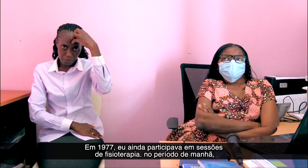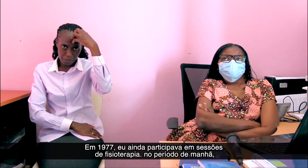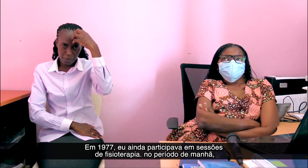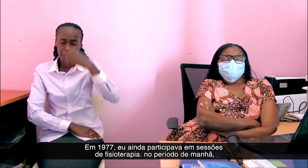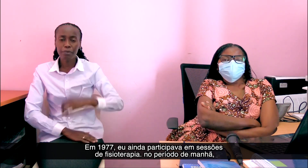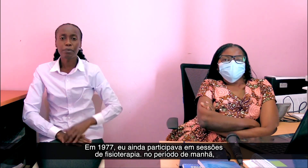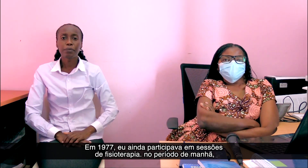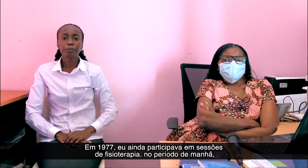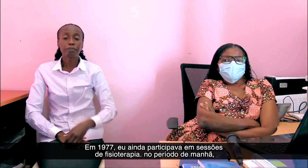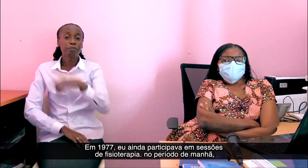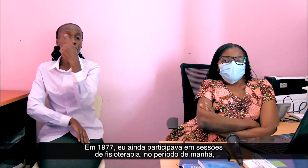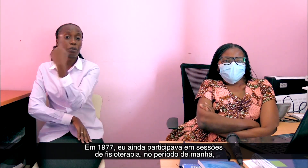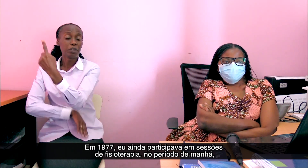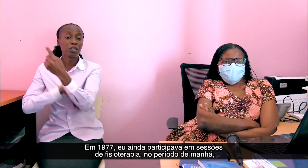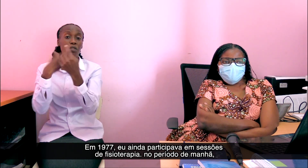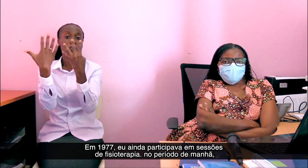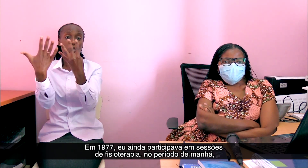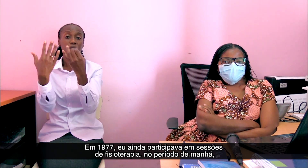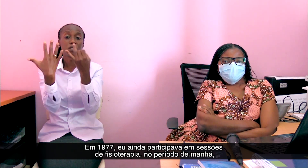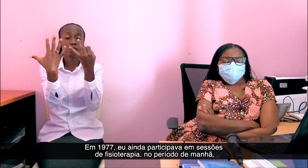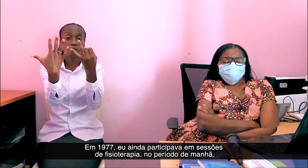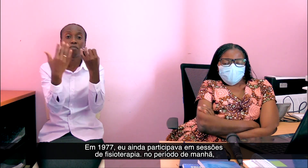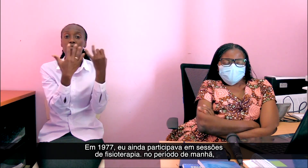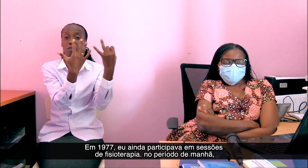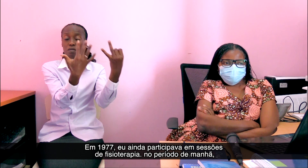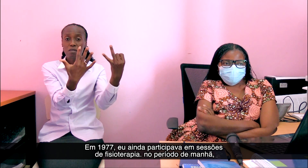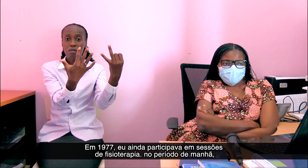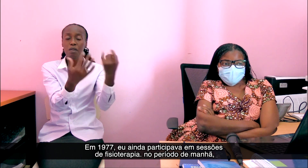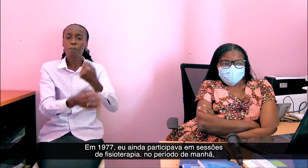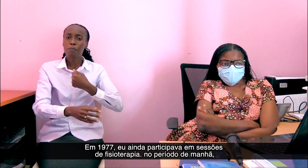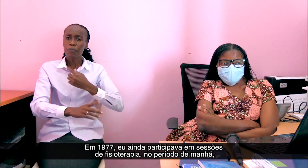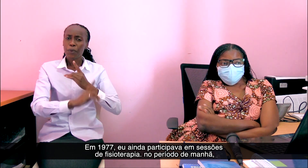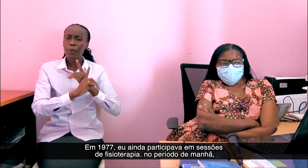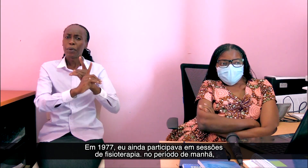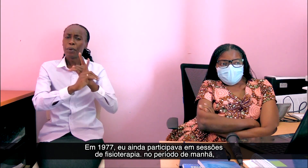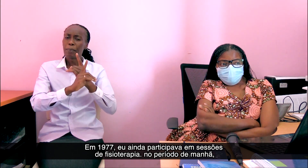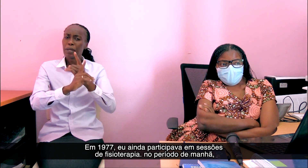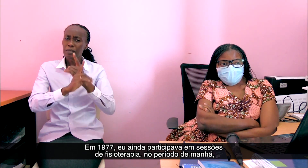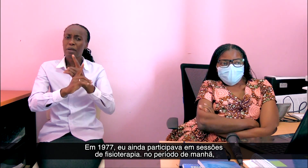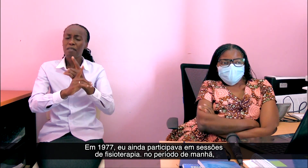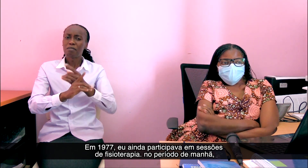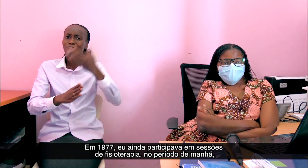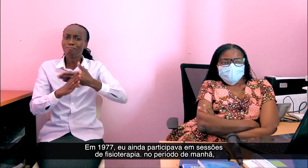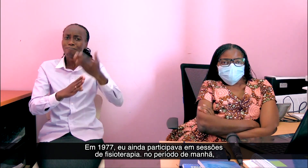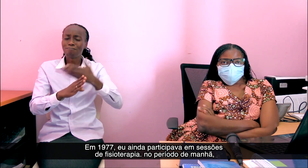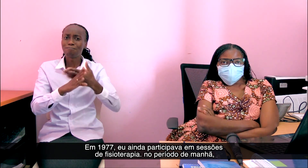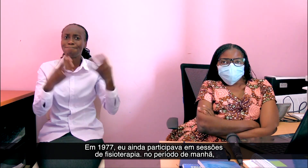No ano de 1977, eu ainda participava de sessões de fisioterapia.